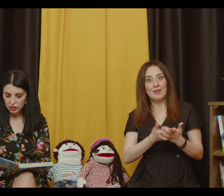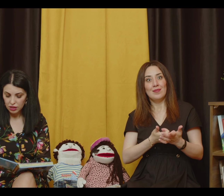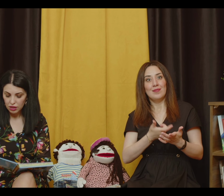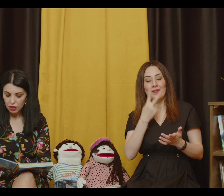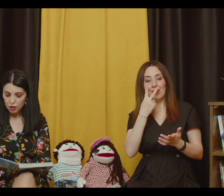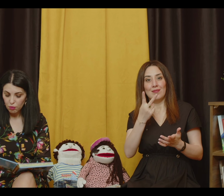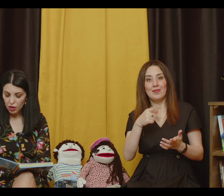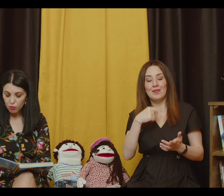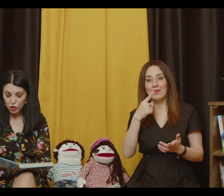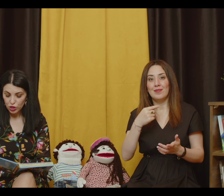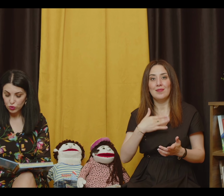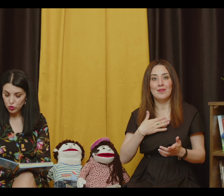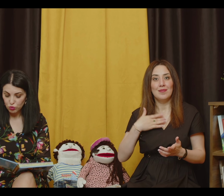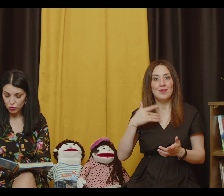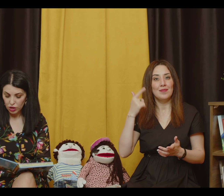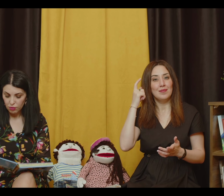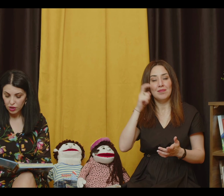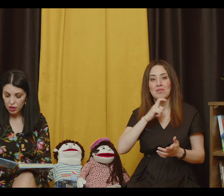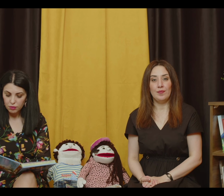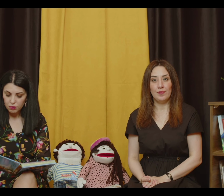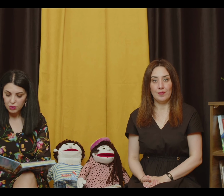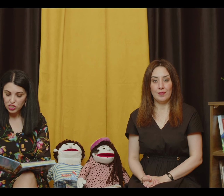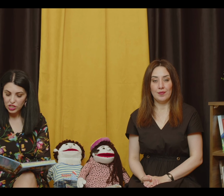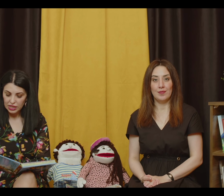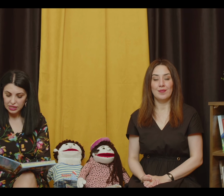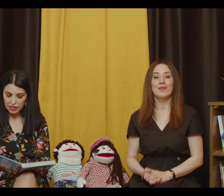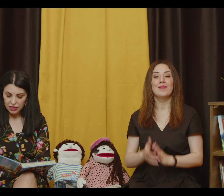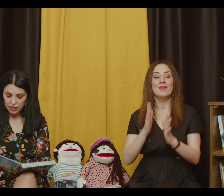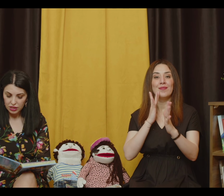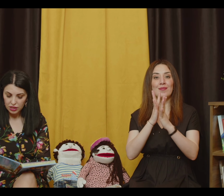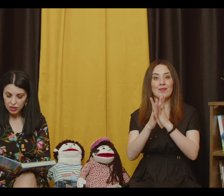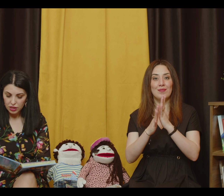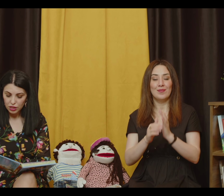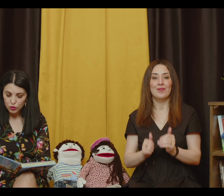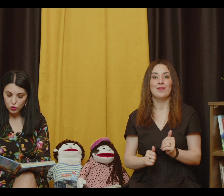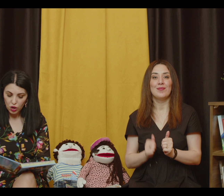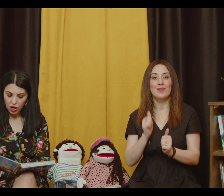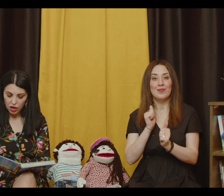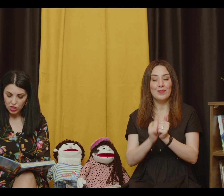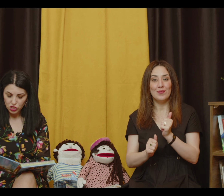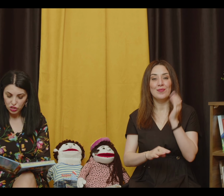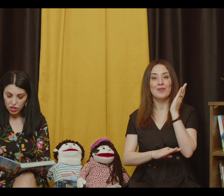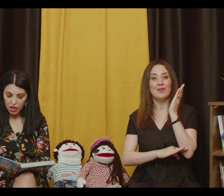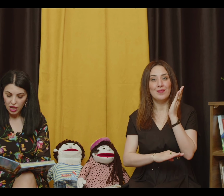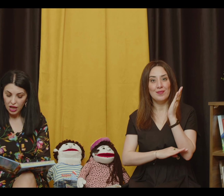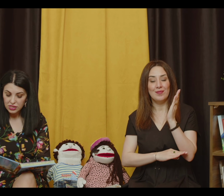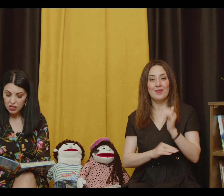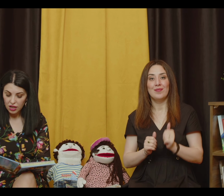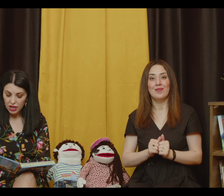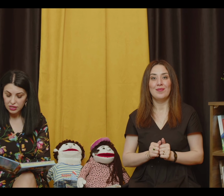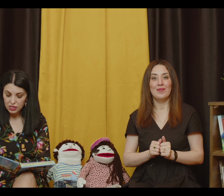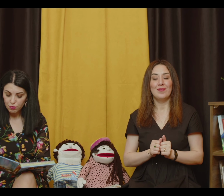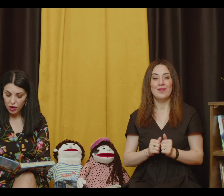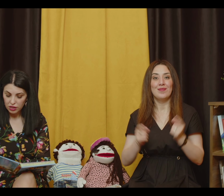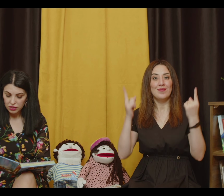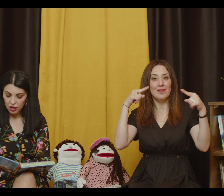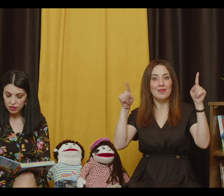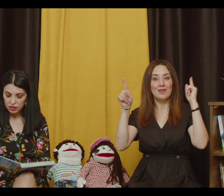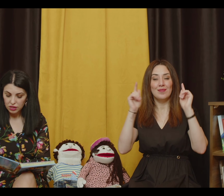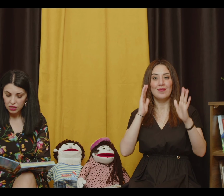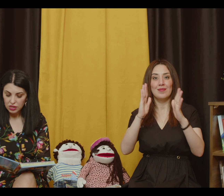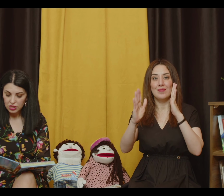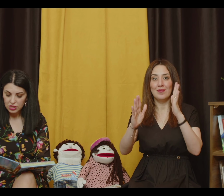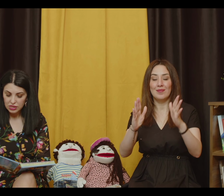dedi. Mən başa düşmürəm. Meşəni, quru ağacı əsrarəngiz